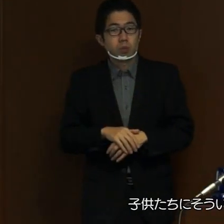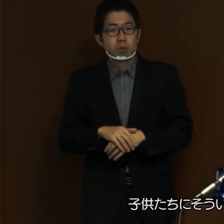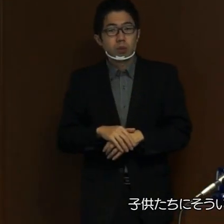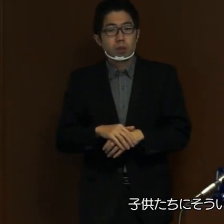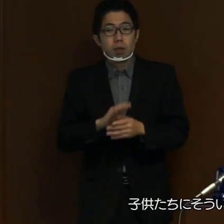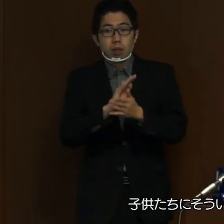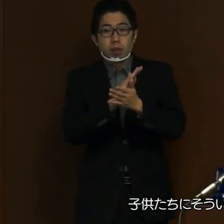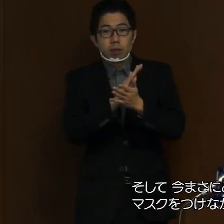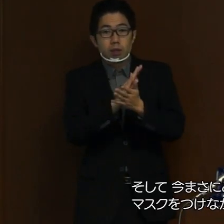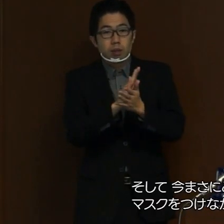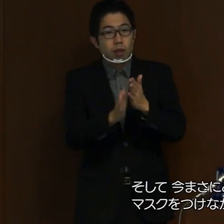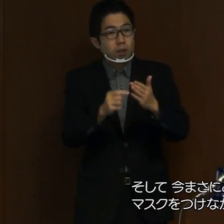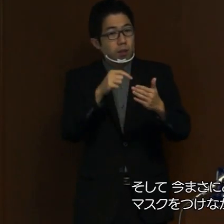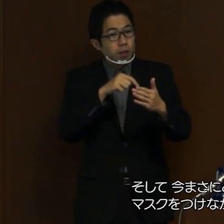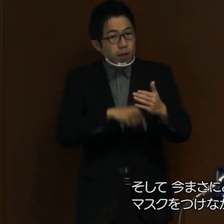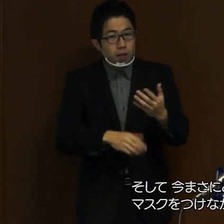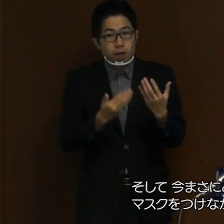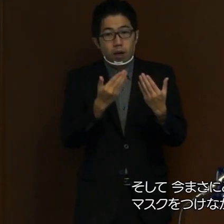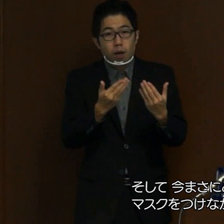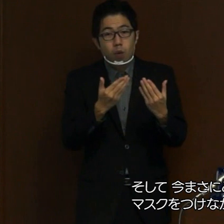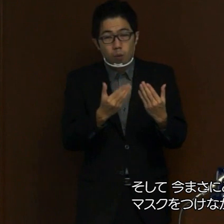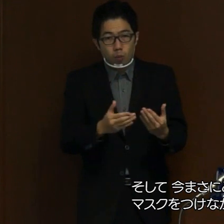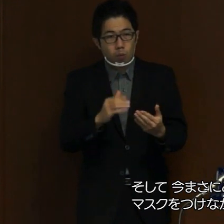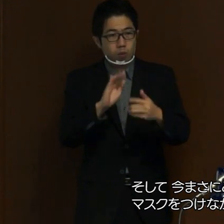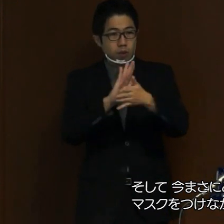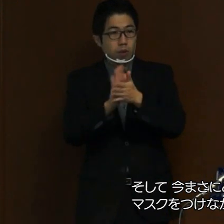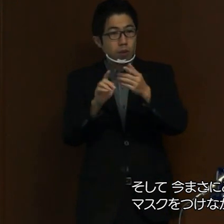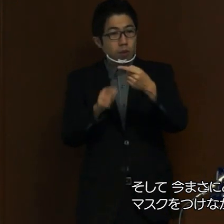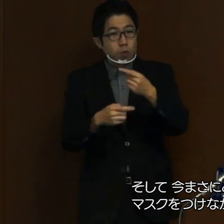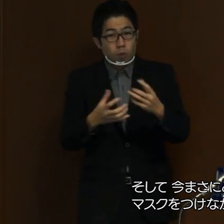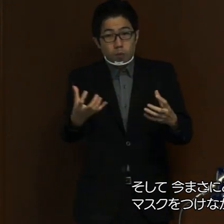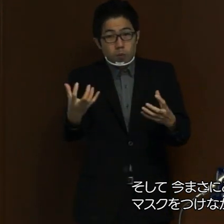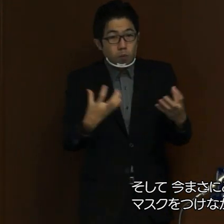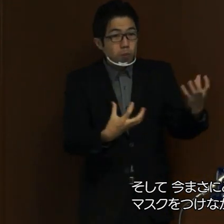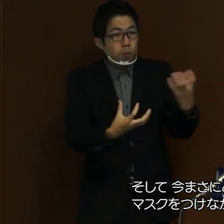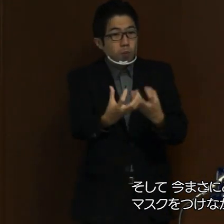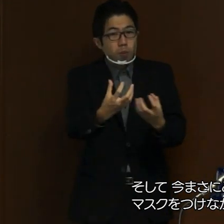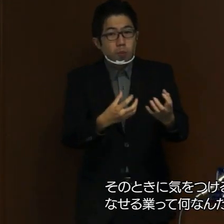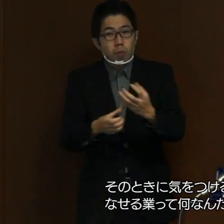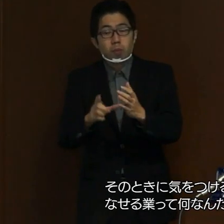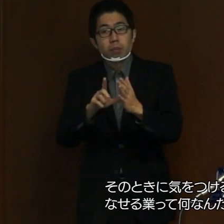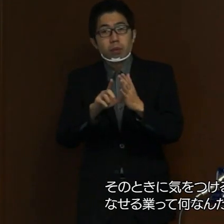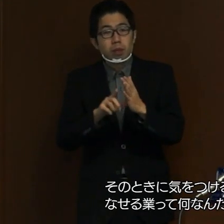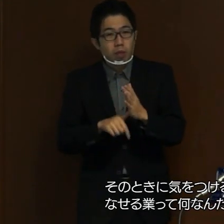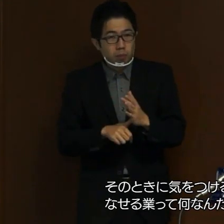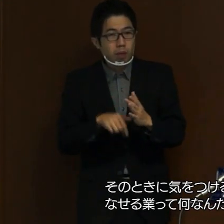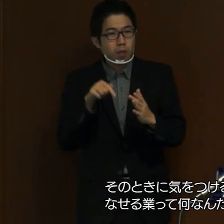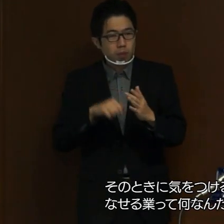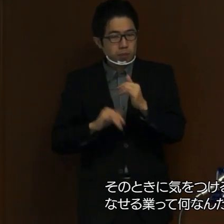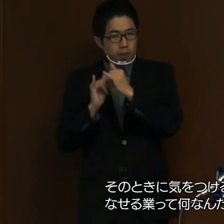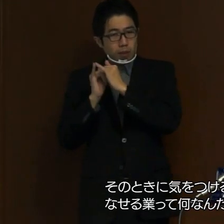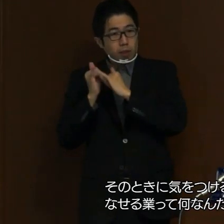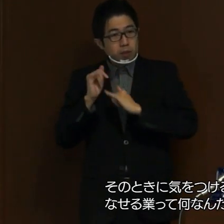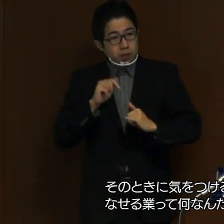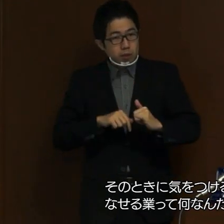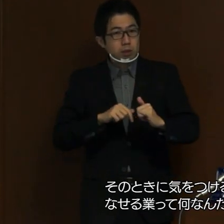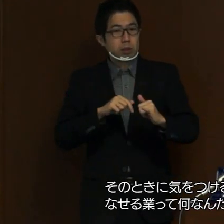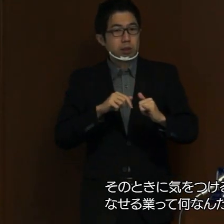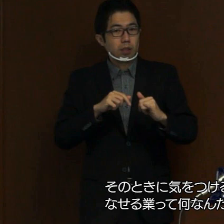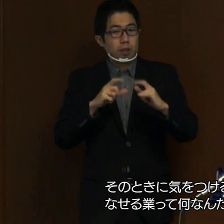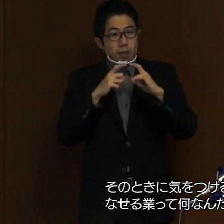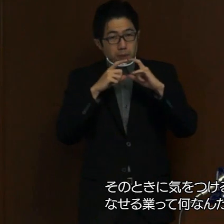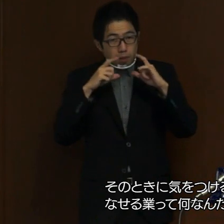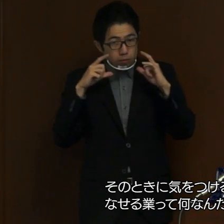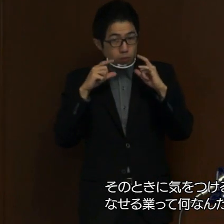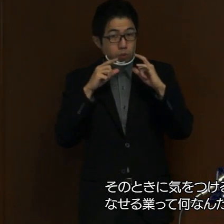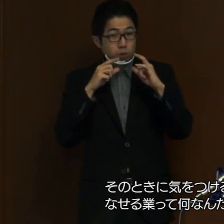った歴史だとか、そして今まさにこのみんなコロナっていうところでマスクをつけながらやっている、その時に気をつけるべき人と人